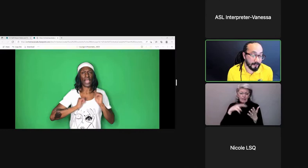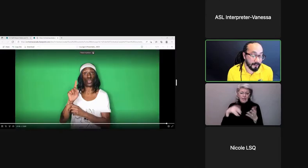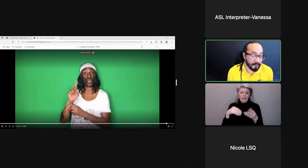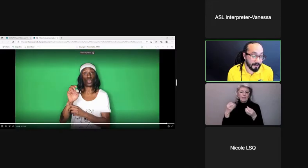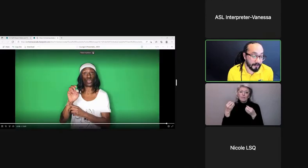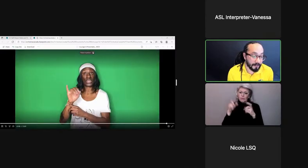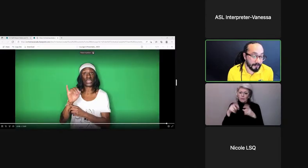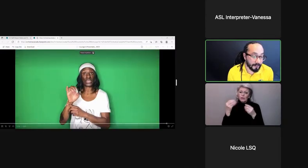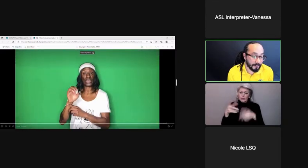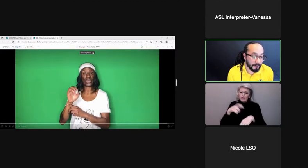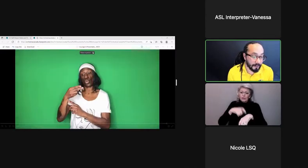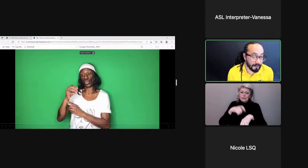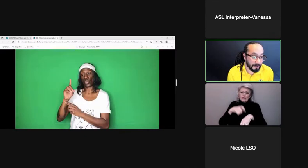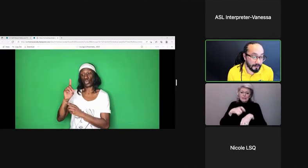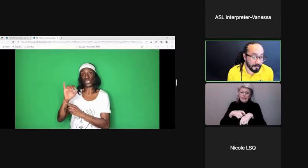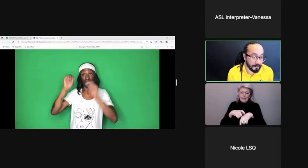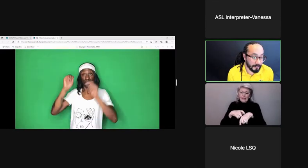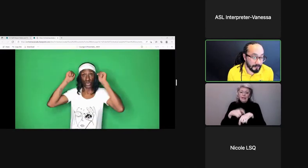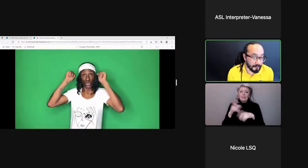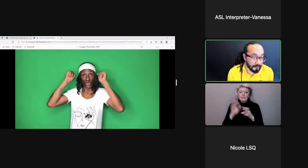temps, et c'est important.